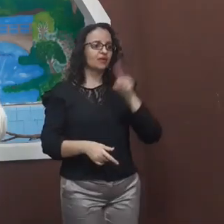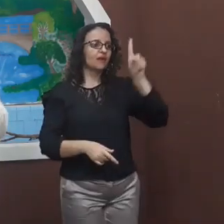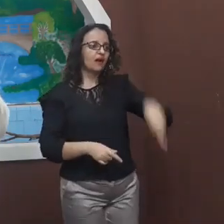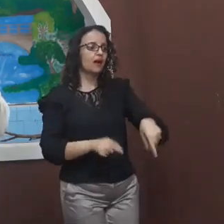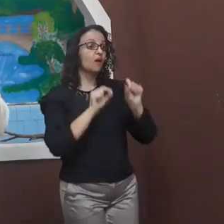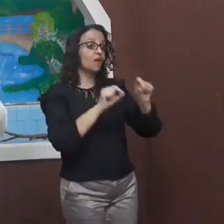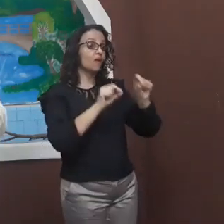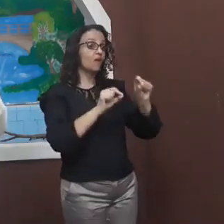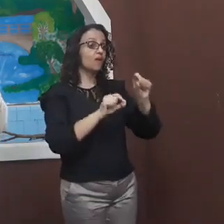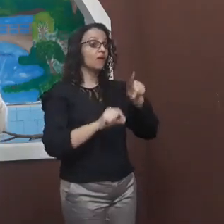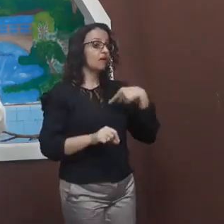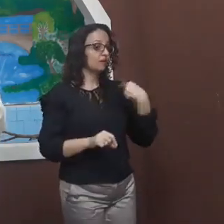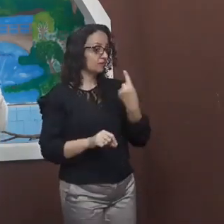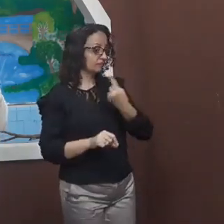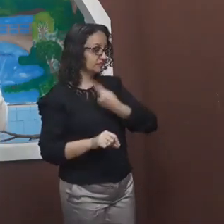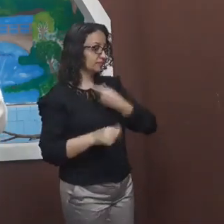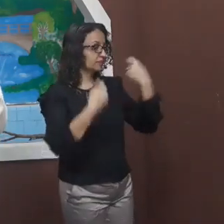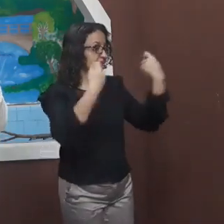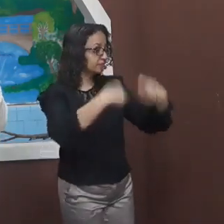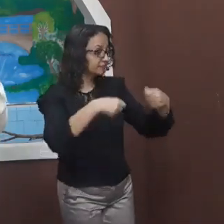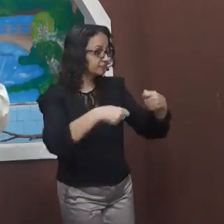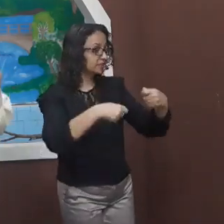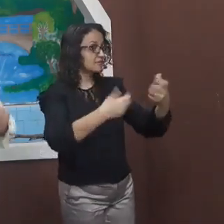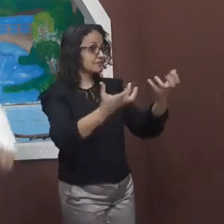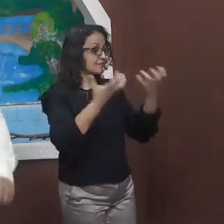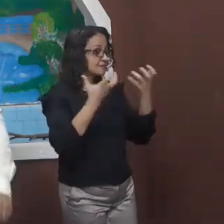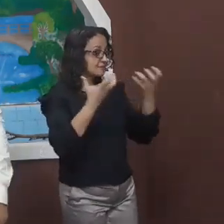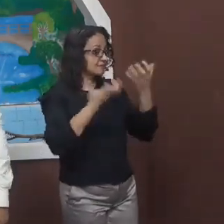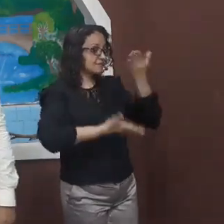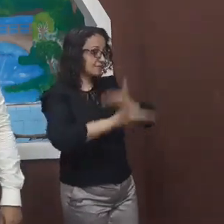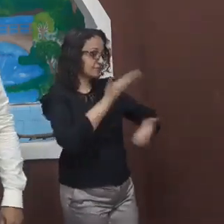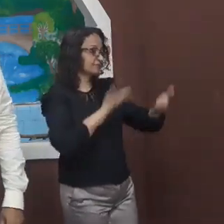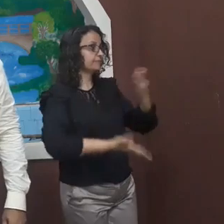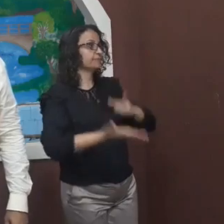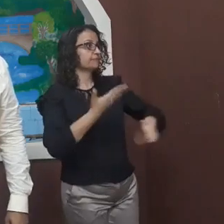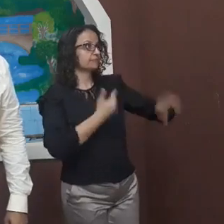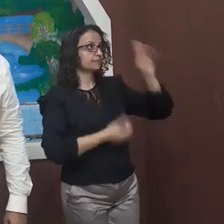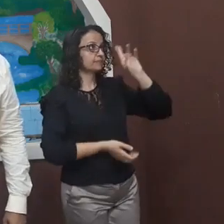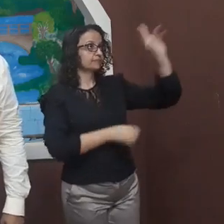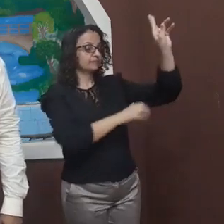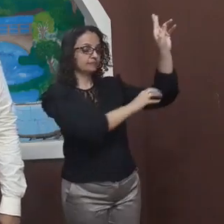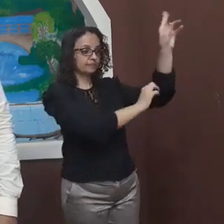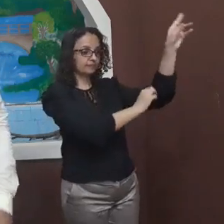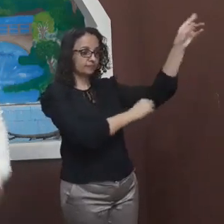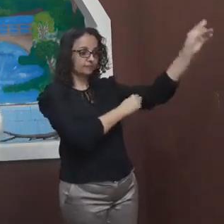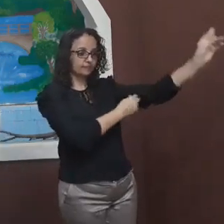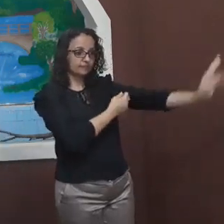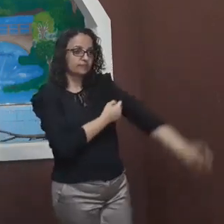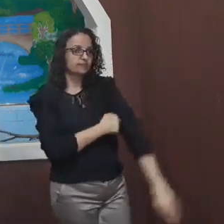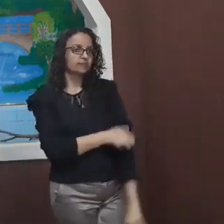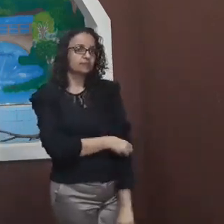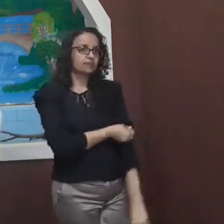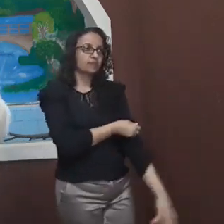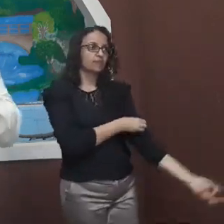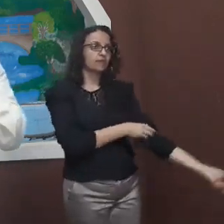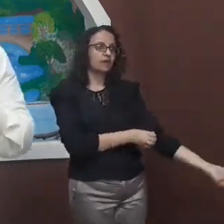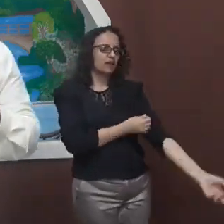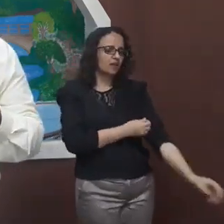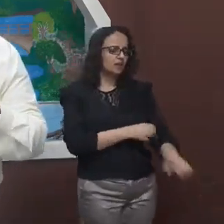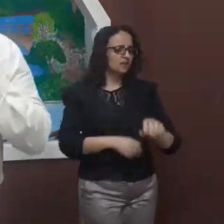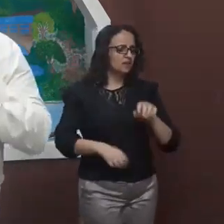A gente tem que querer servir ao Senhor. Não importa. Não importa,